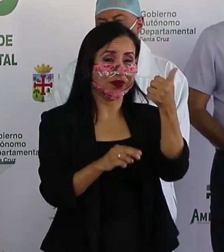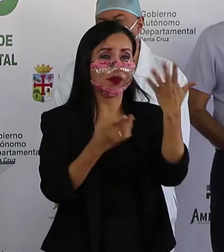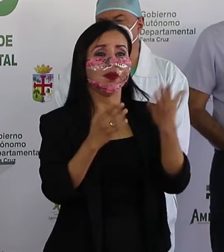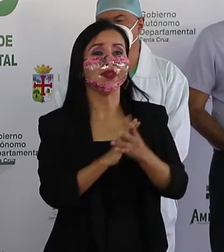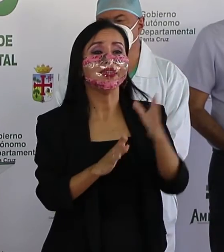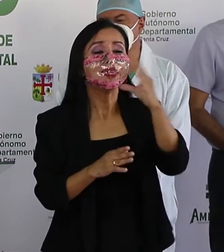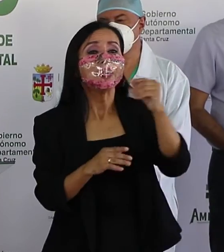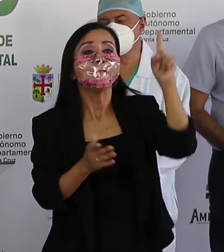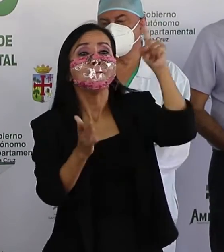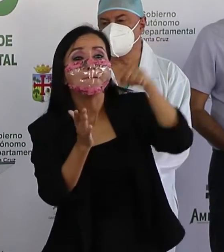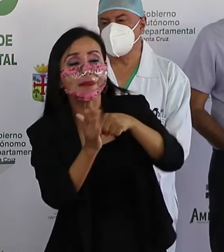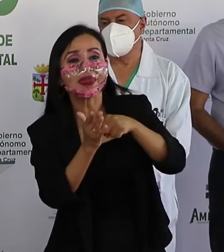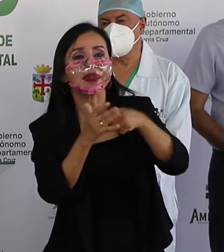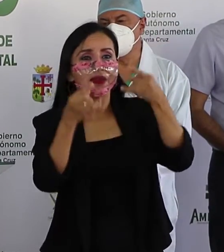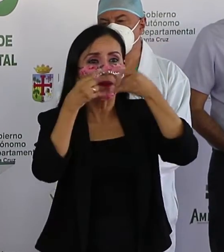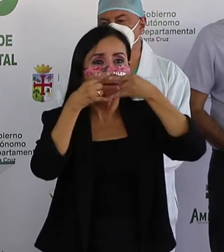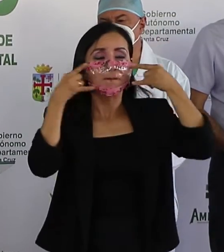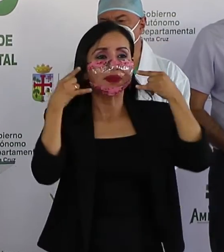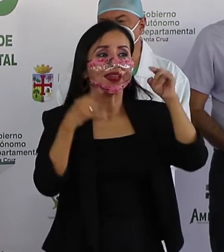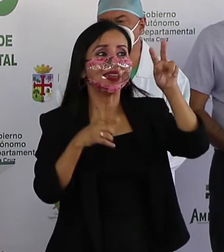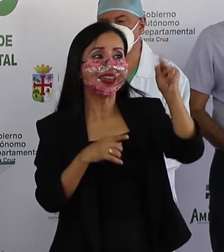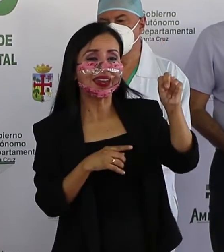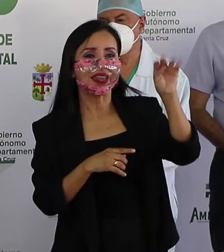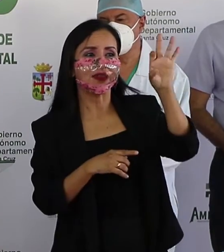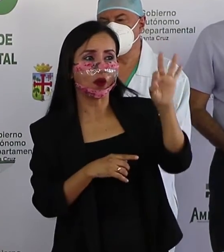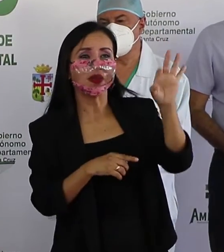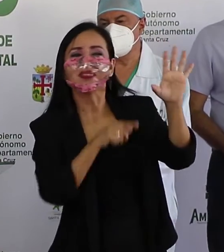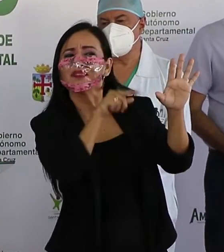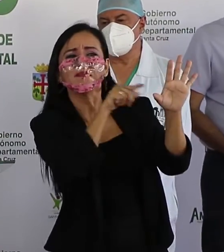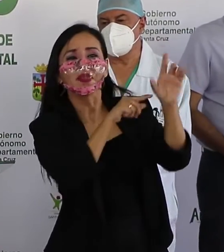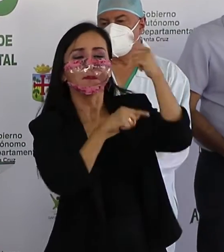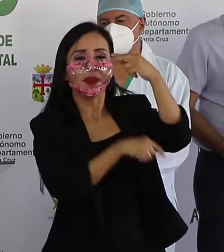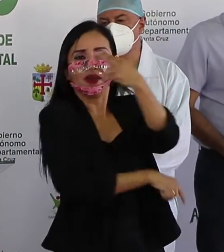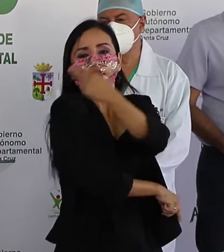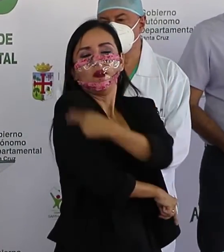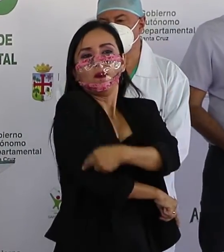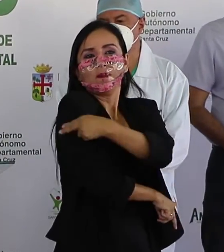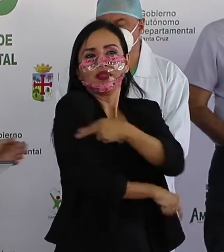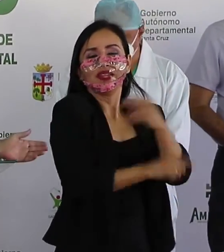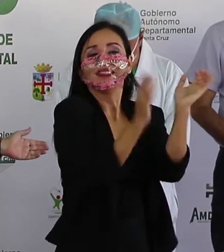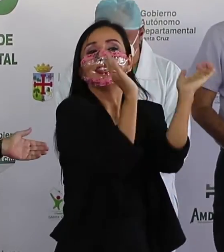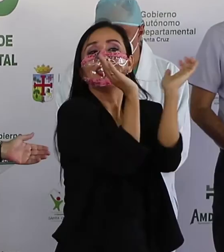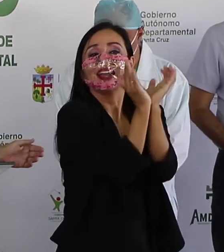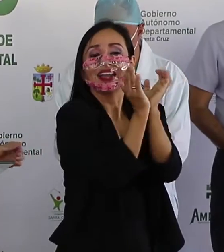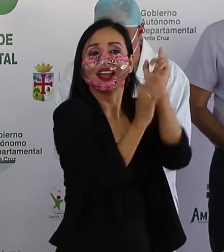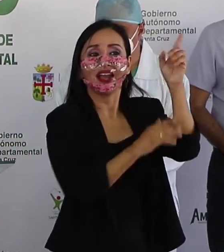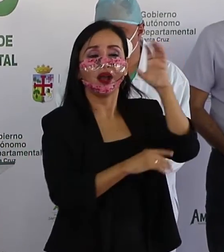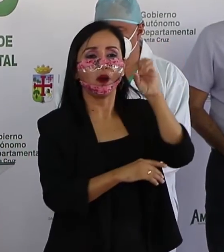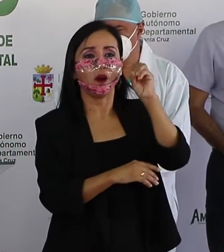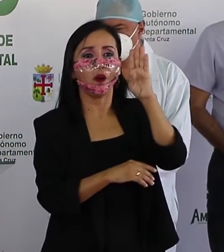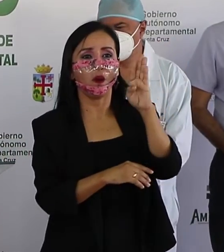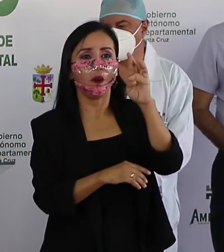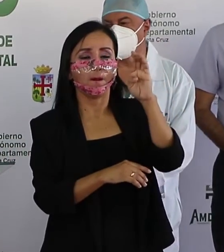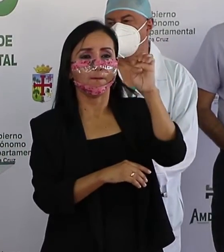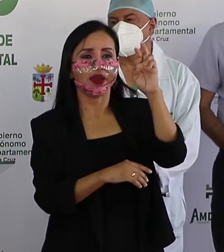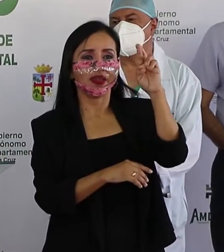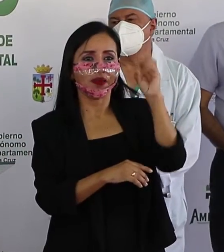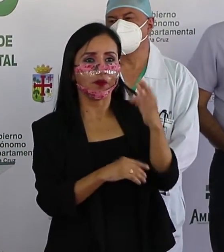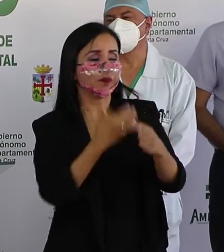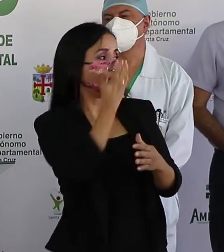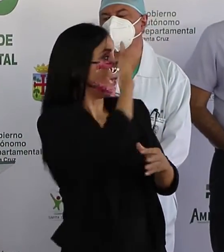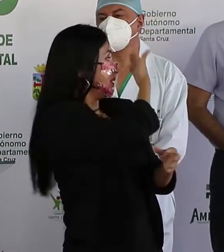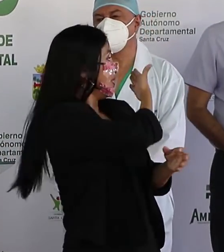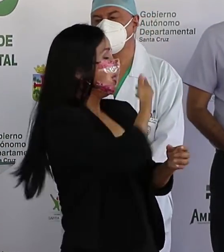1,000 barbijos N95 para el Hospital Obrero, que aquí está su director, al